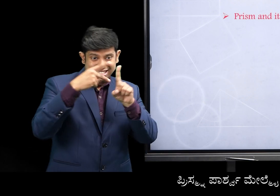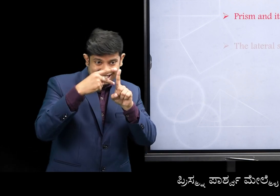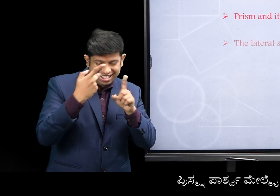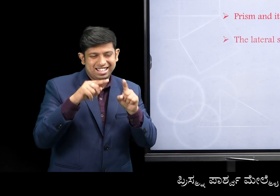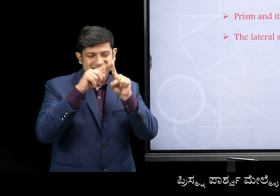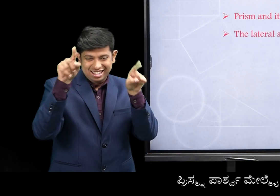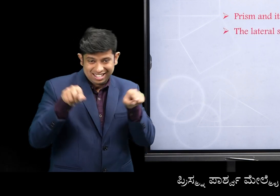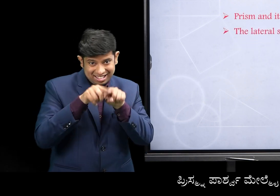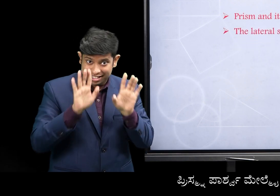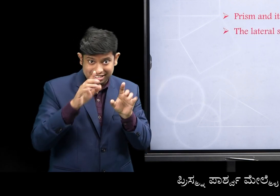ಪ್ರಿಸಂ ಪಾರ್ಶ್ವ ಮೇಲ್ಮೈ ಪ್ರದೇಶ.